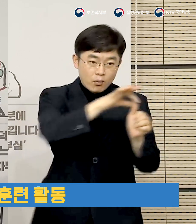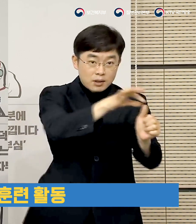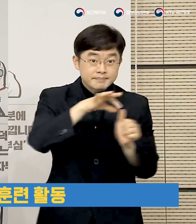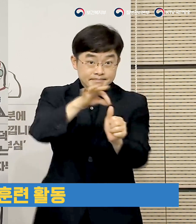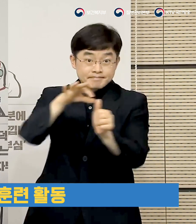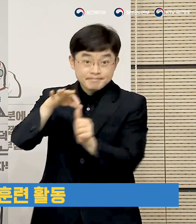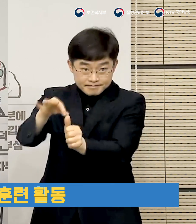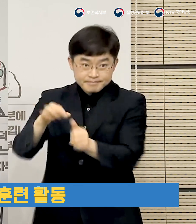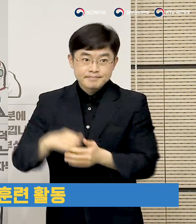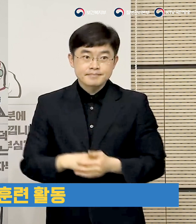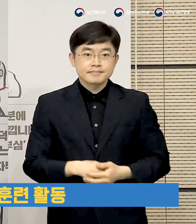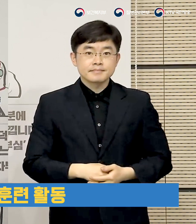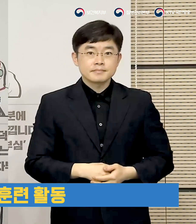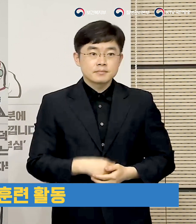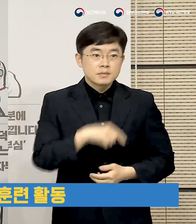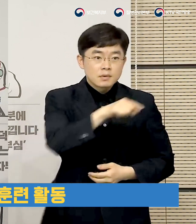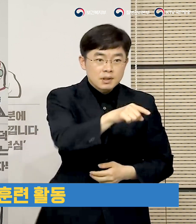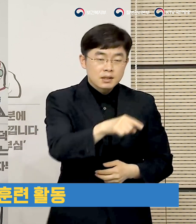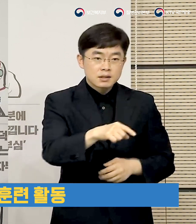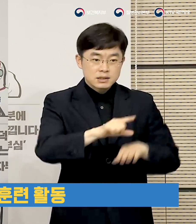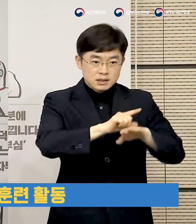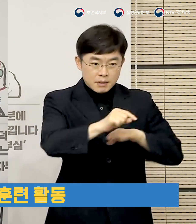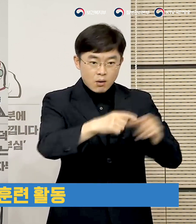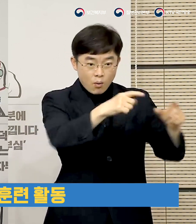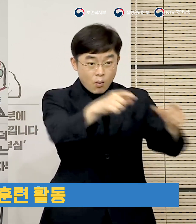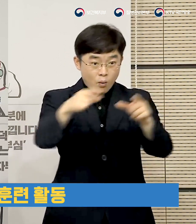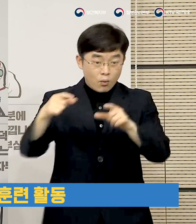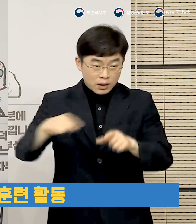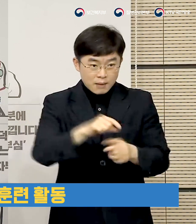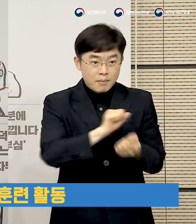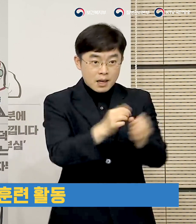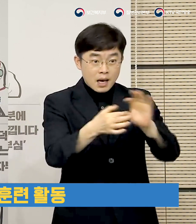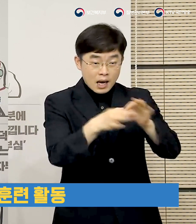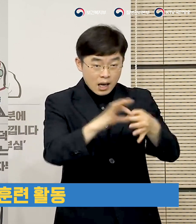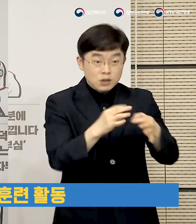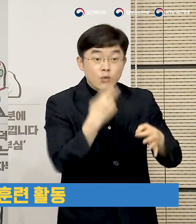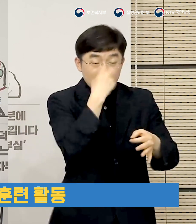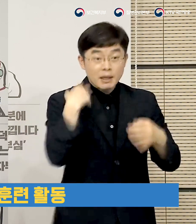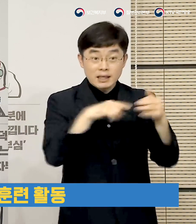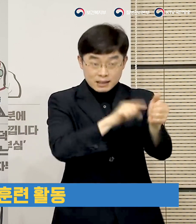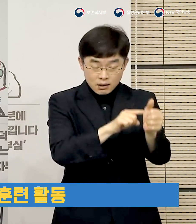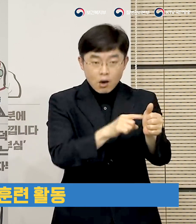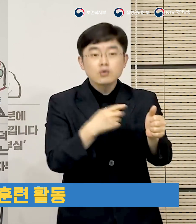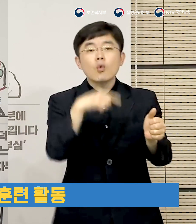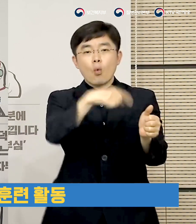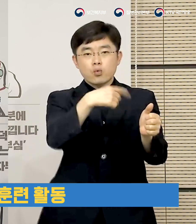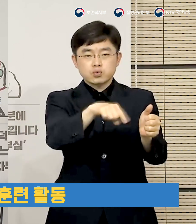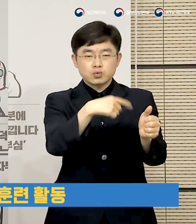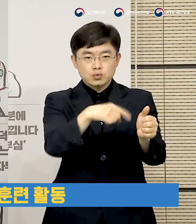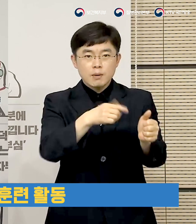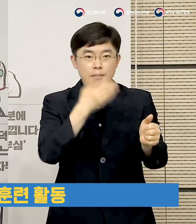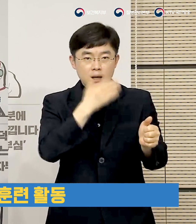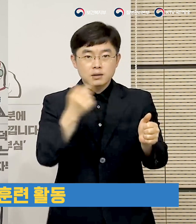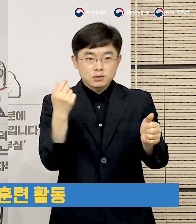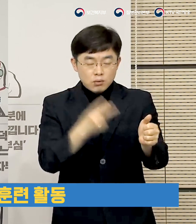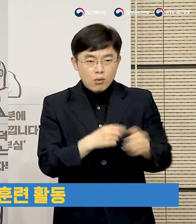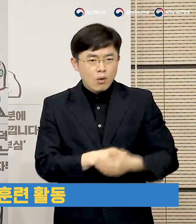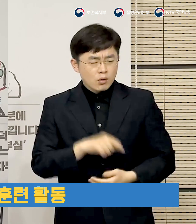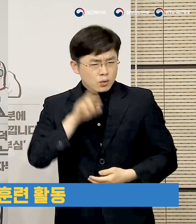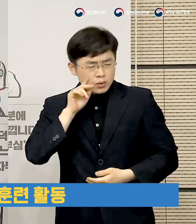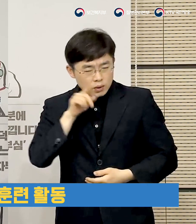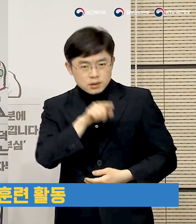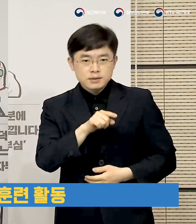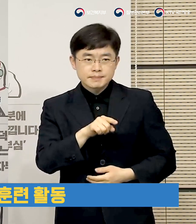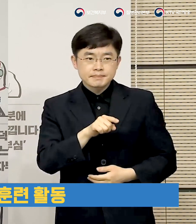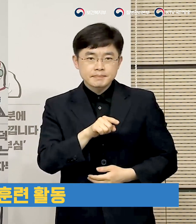지역에 있는 역학조사관들의 어떤 교육하고 훈련시키는 기능들 또 어떤 유사시에는 공동적으로 대응할 수 있는 그런 인력으로